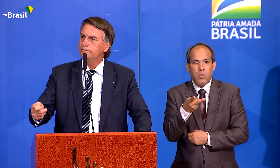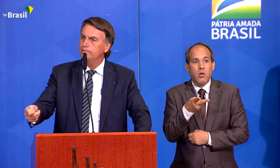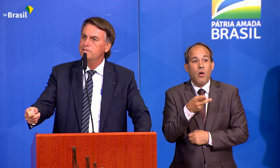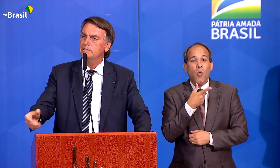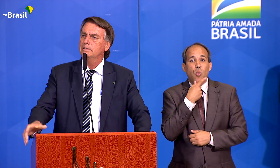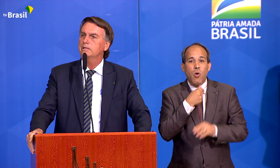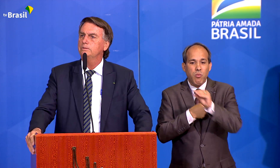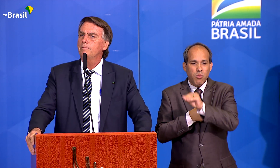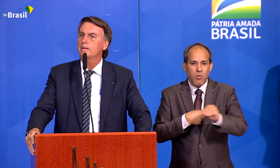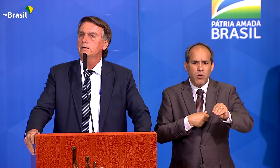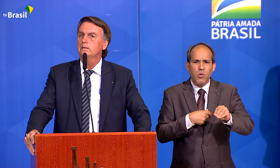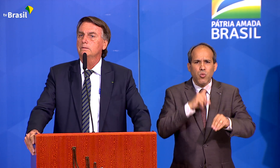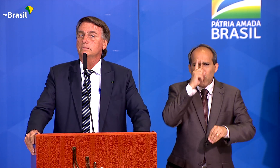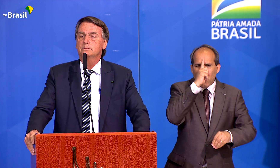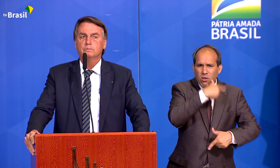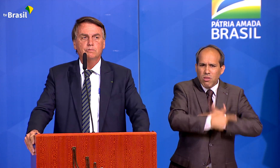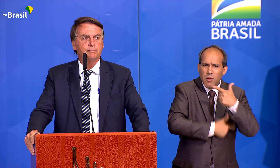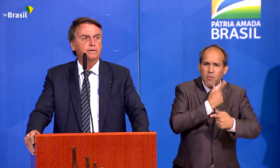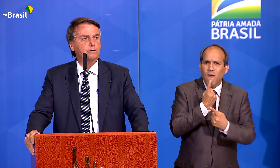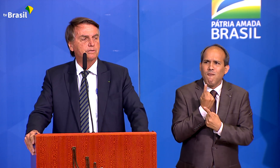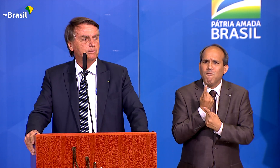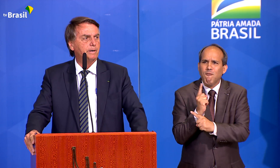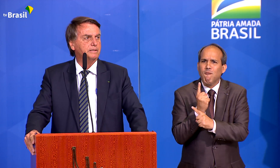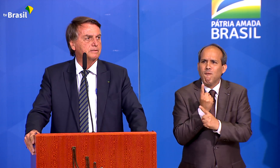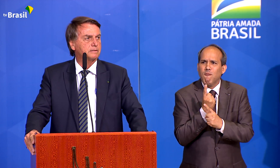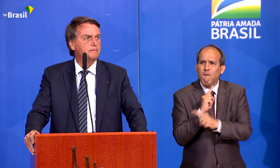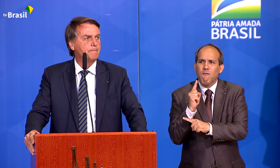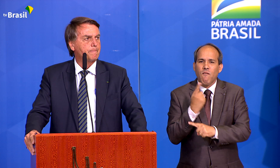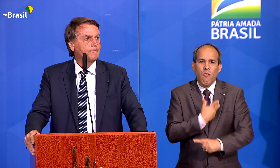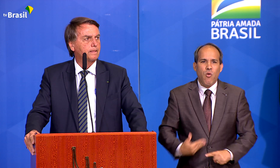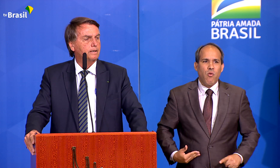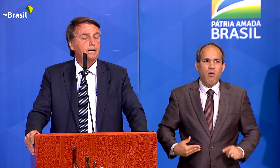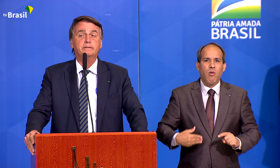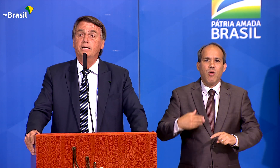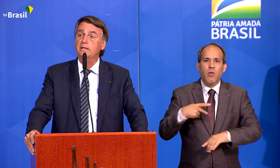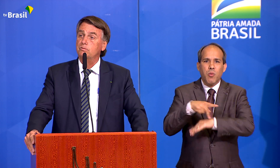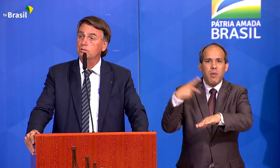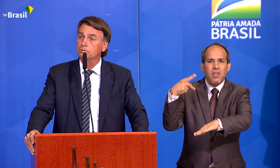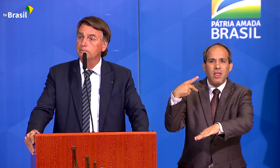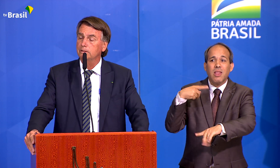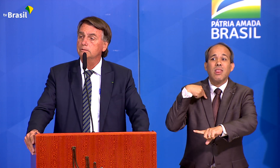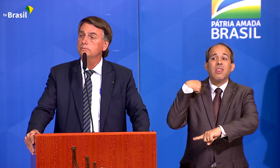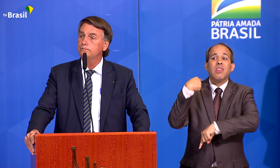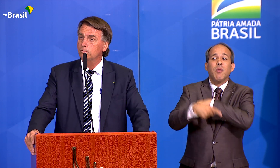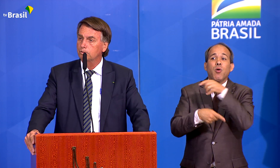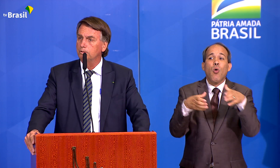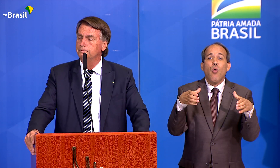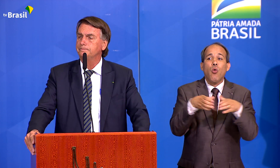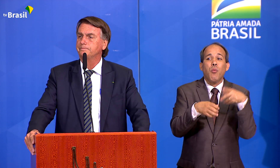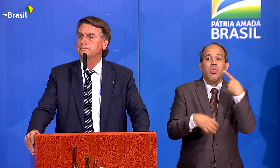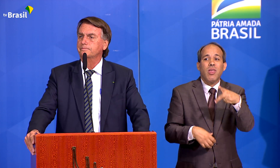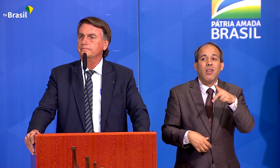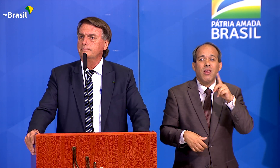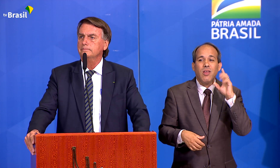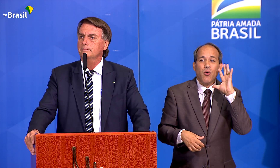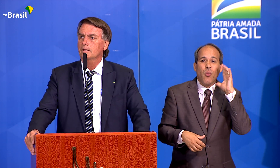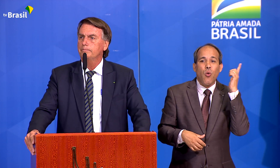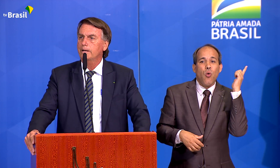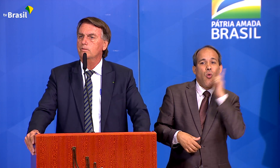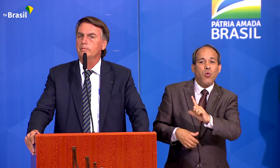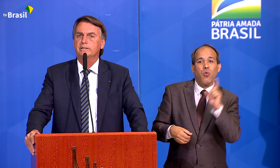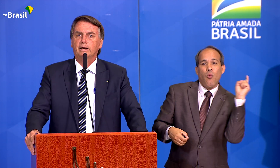trabalhando fustigando o governo do seu país até que a sua turma voltou